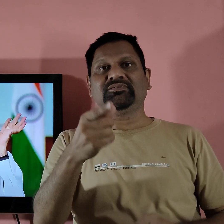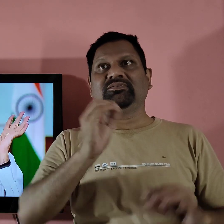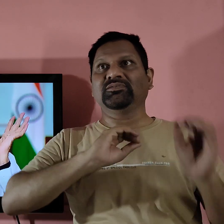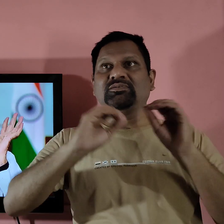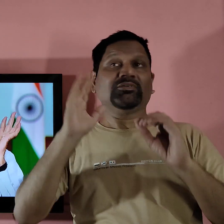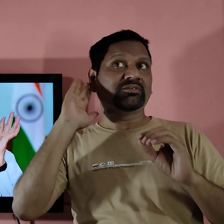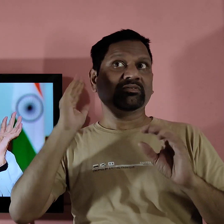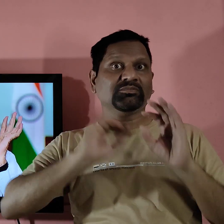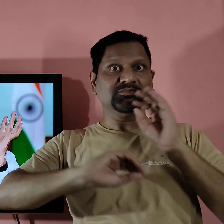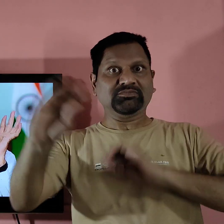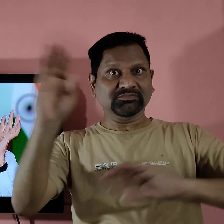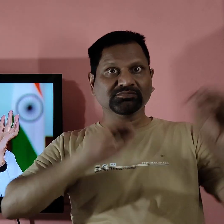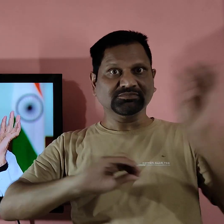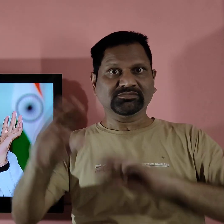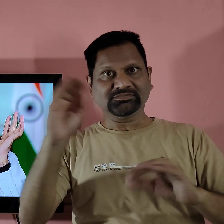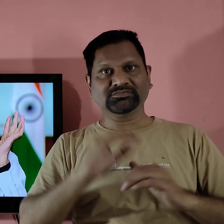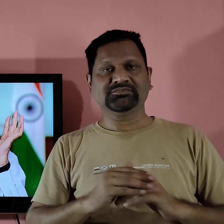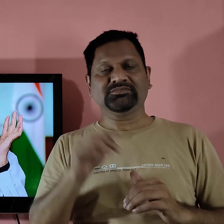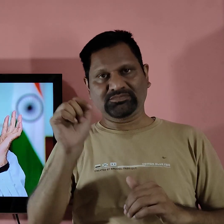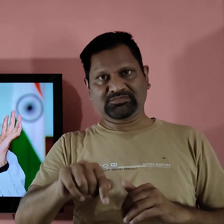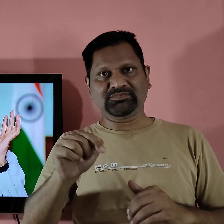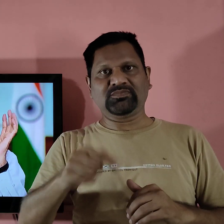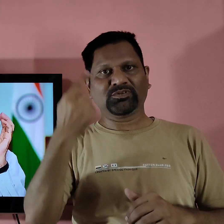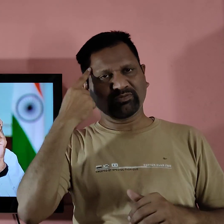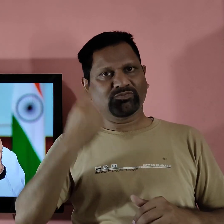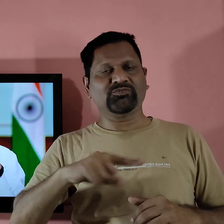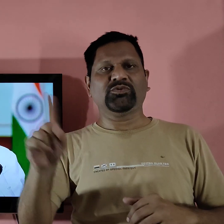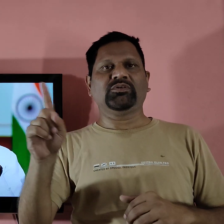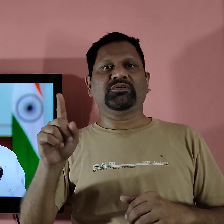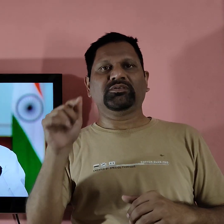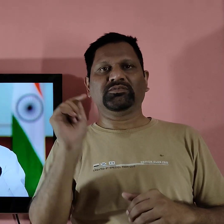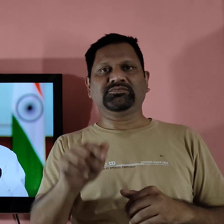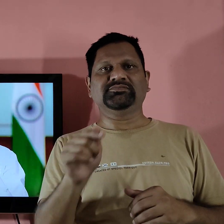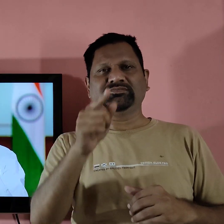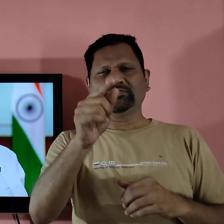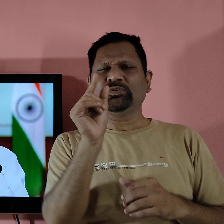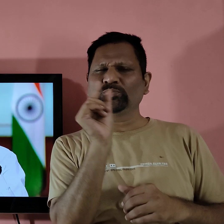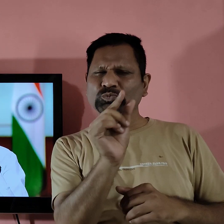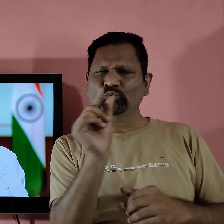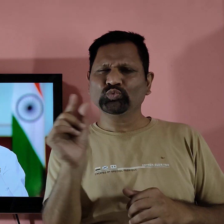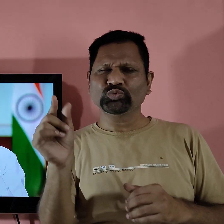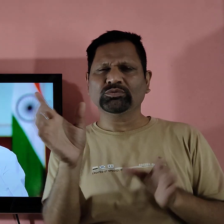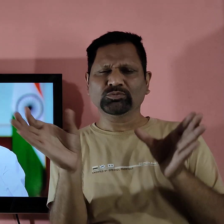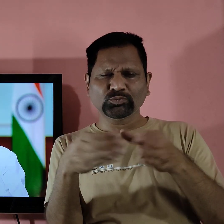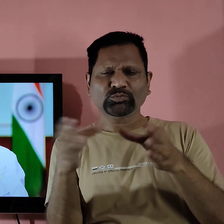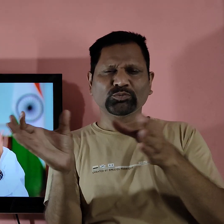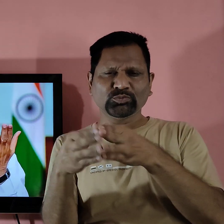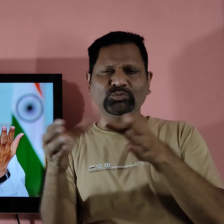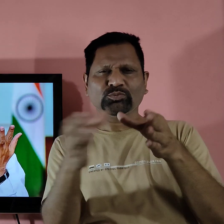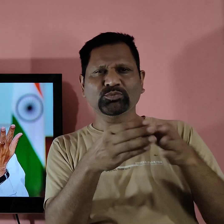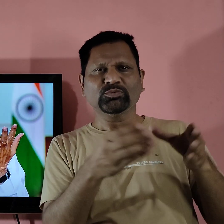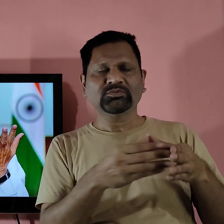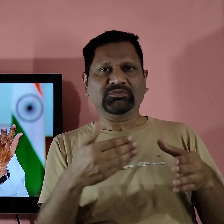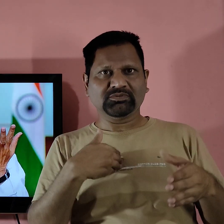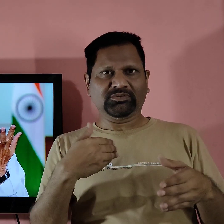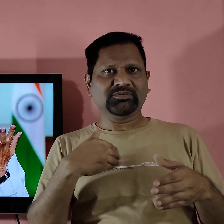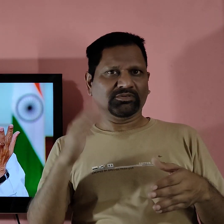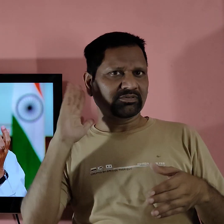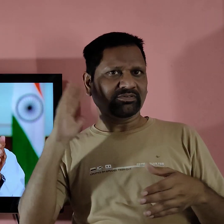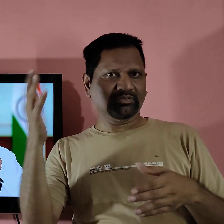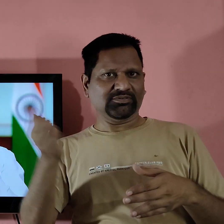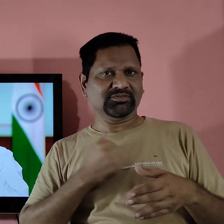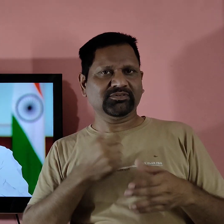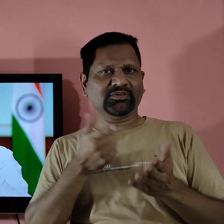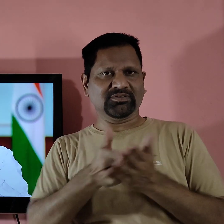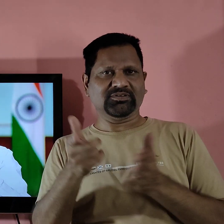पहुंचानी चाहिए। इसके लिए आप छोटी छोटी टोलियां बनाकर, और मैंने सुना कई सरपंचों ने